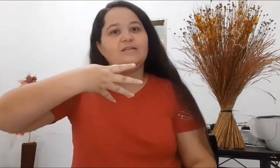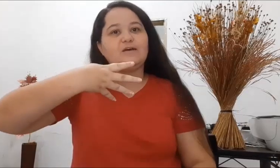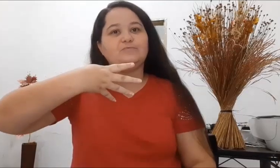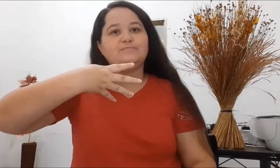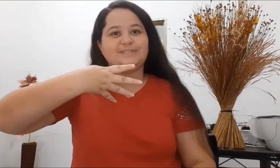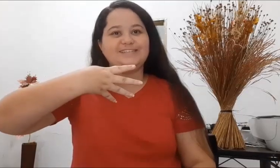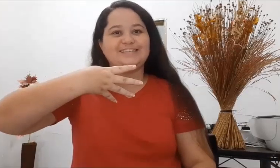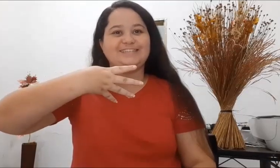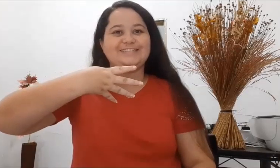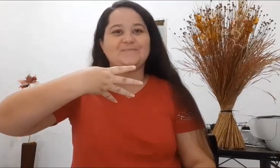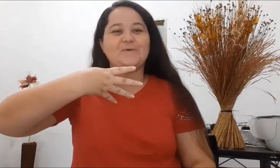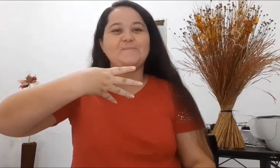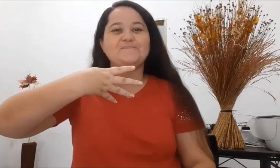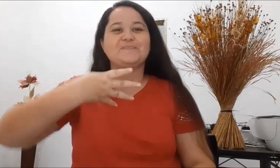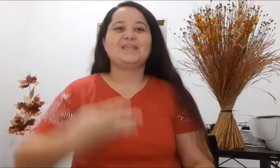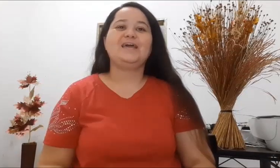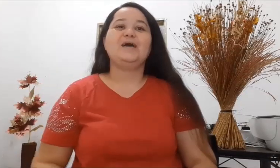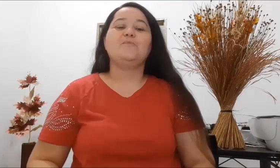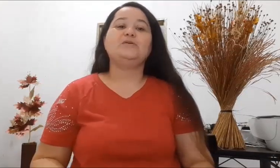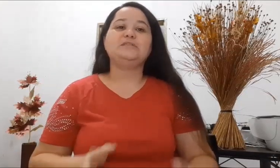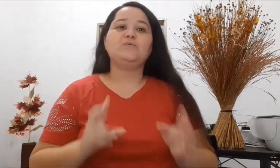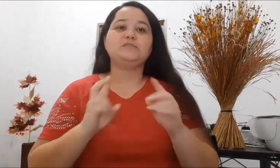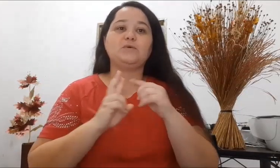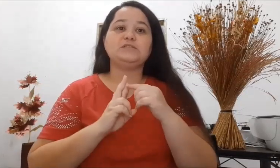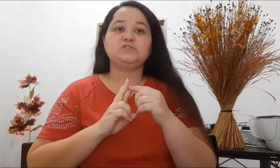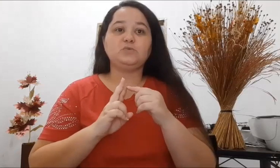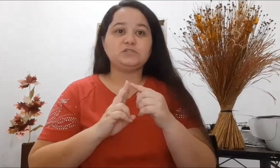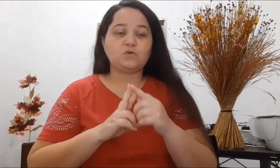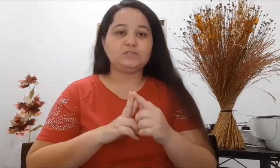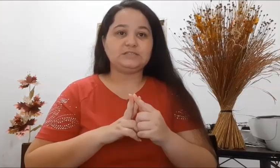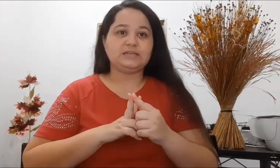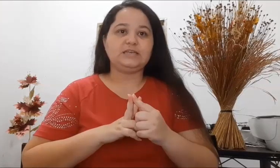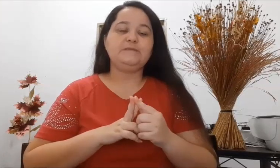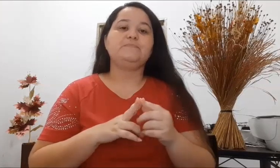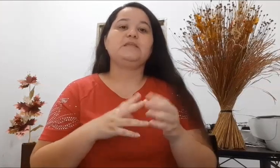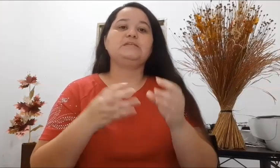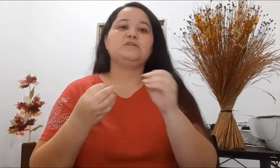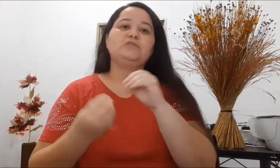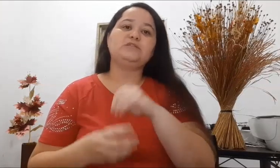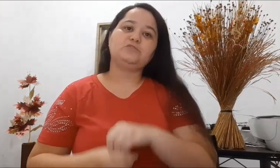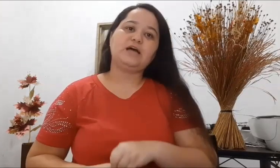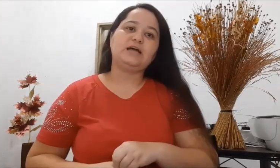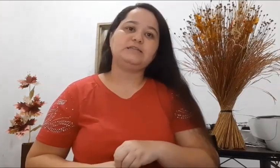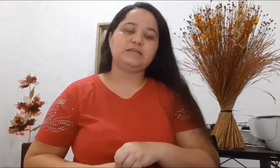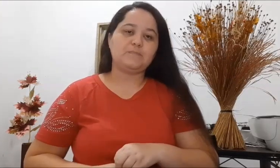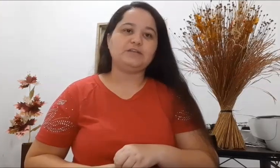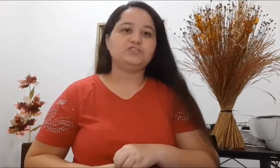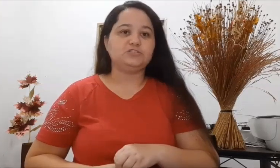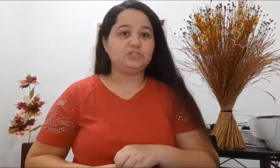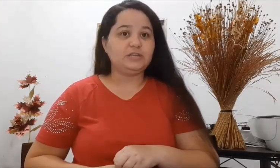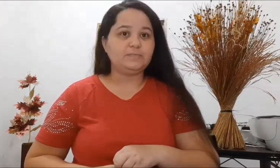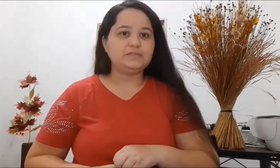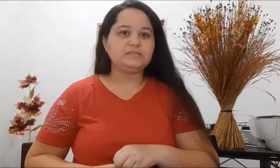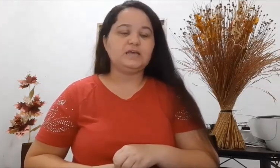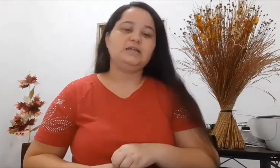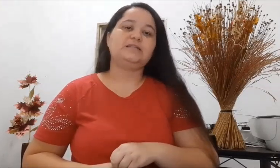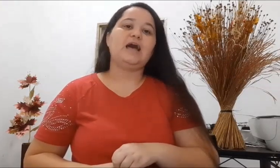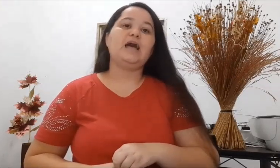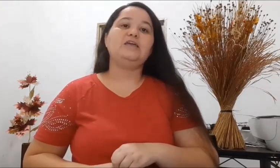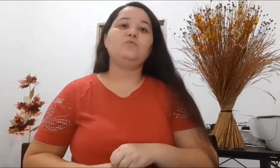não assim, tá bom? Bom, então são essas duas coisas aqui que estão dentro da gramática de Libras, tá? E uma